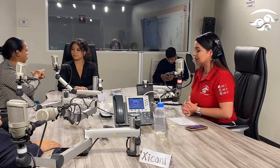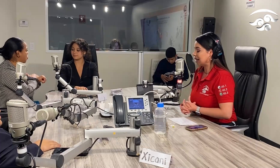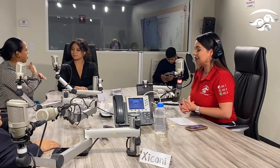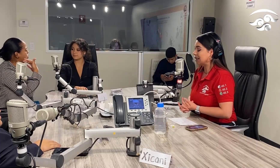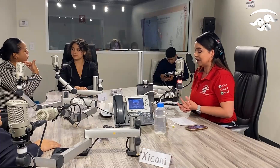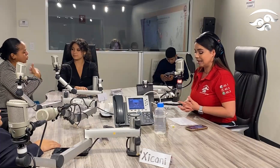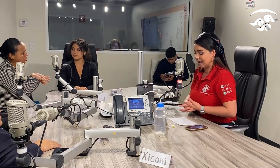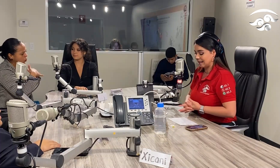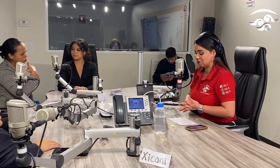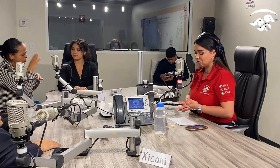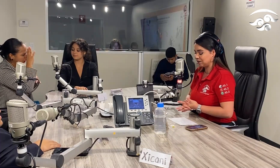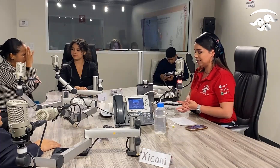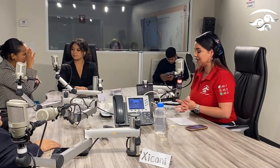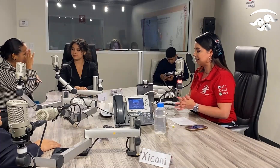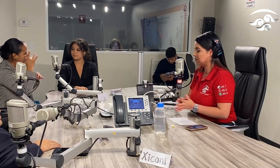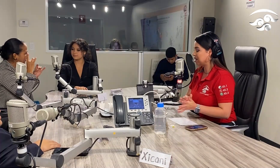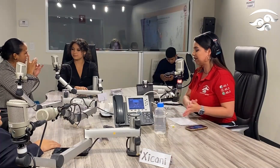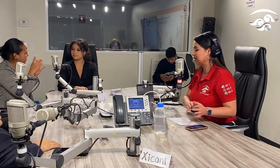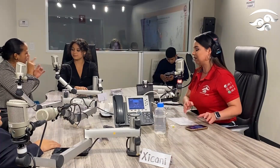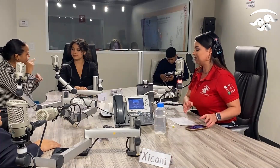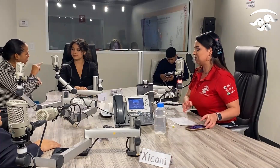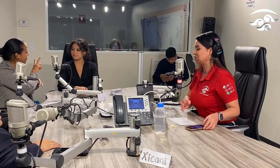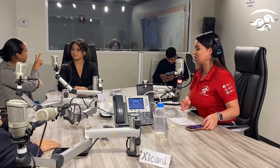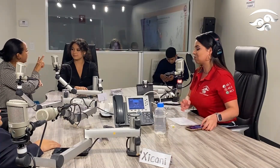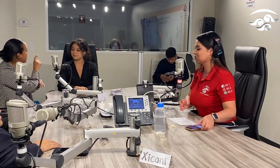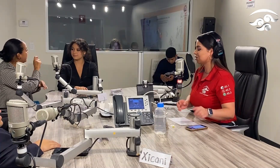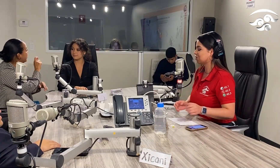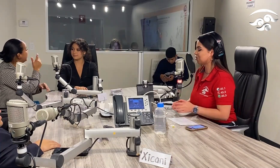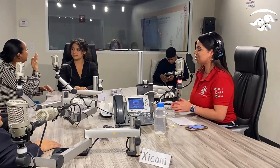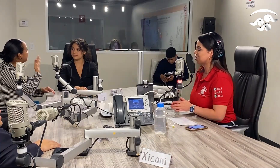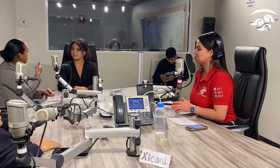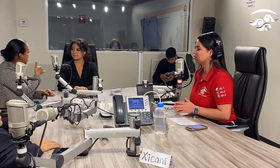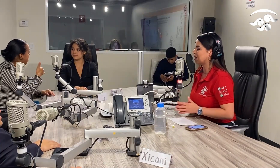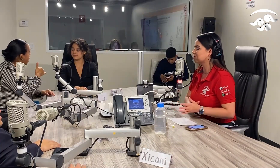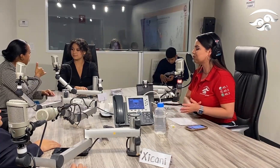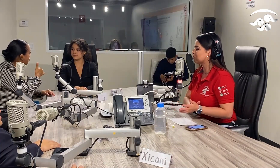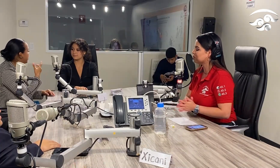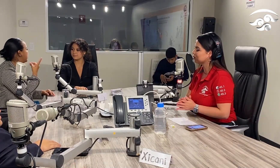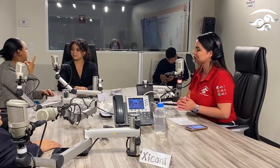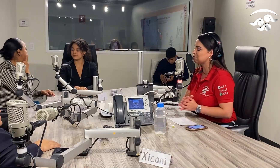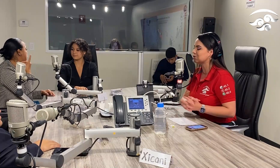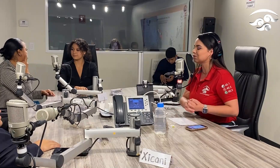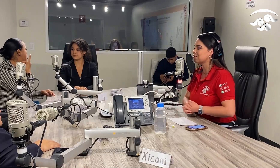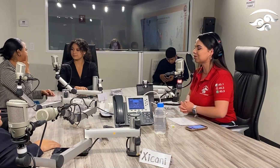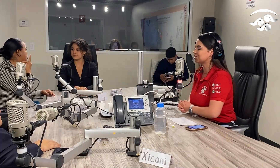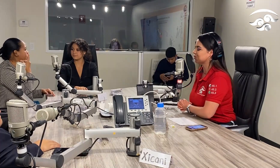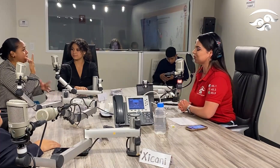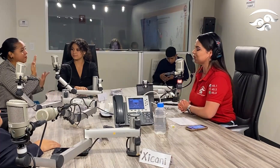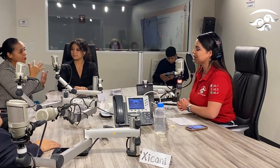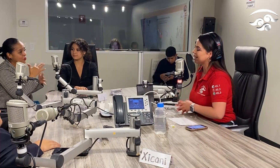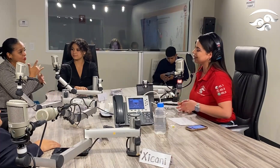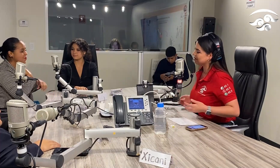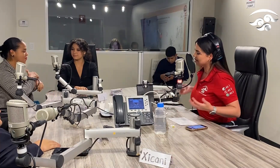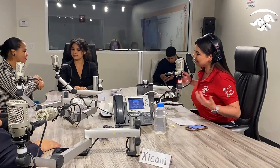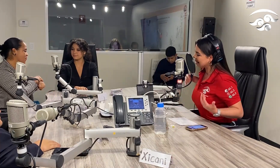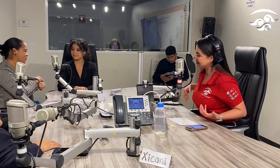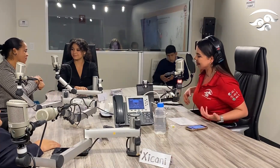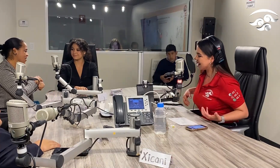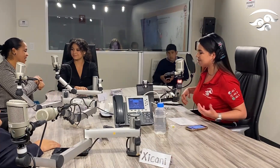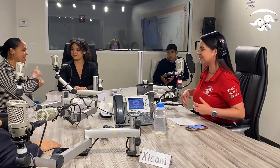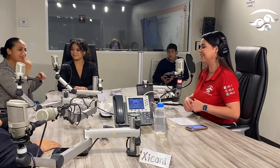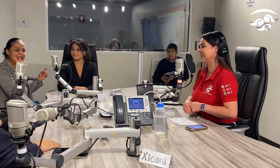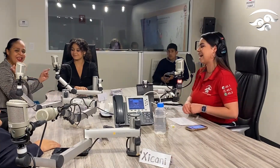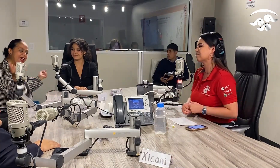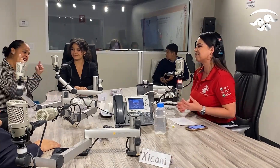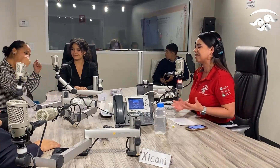es bastante delicada. Entonces, ese viernes 25 de agosto se encontraron en Diputados, pero como son tan buenos amigos de nosotros, se vinieron al